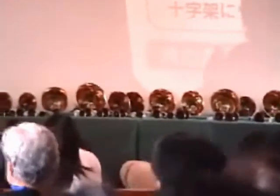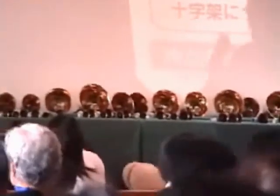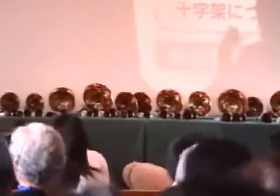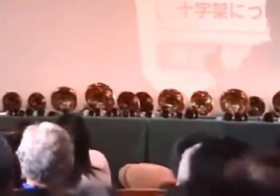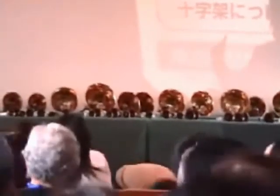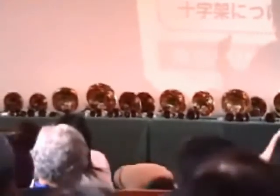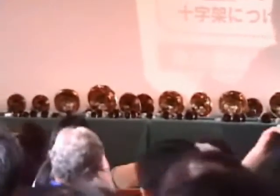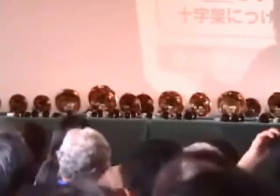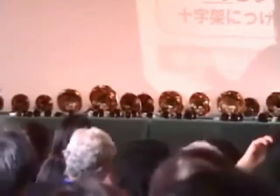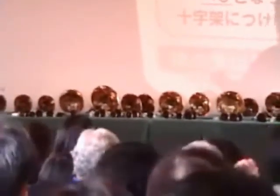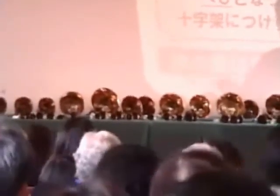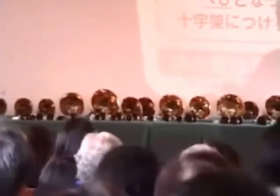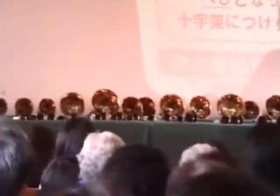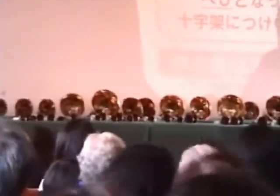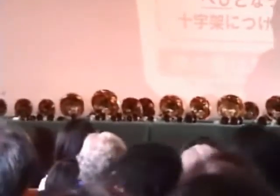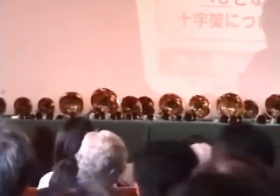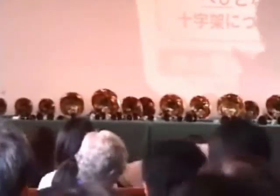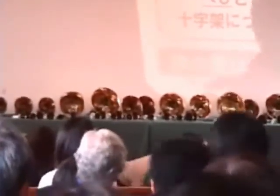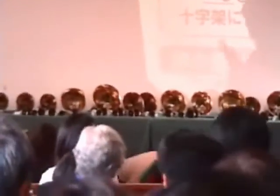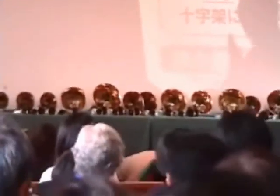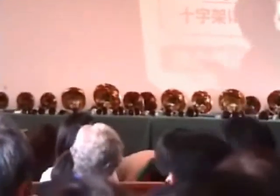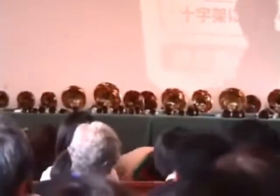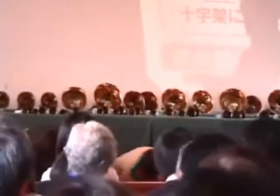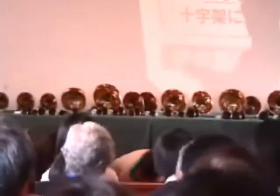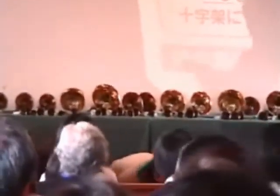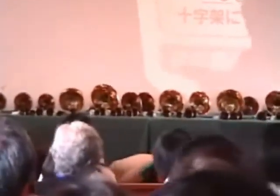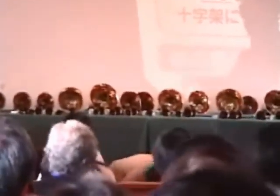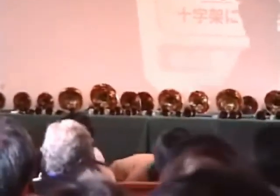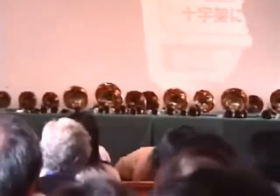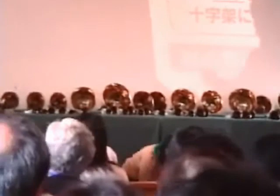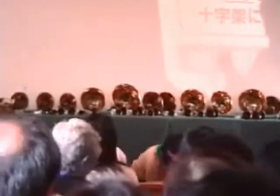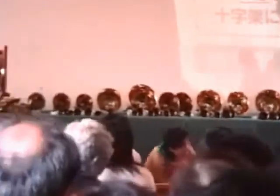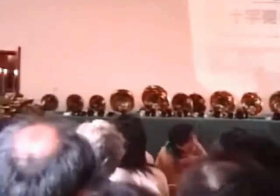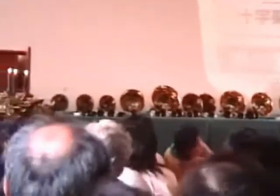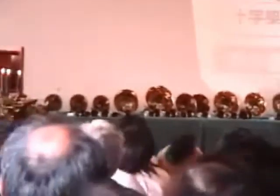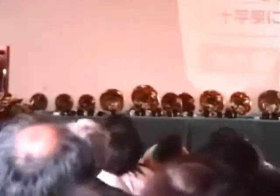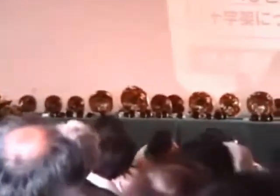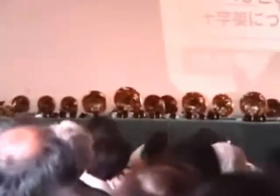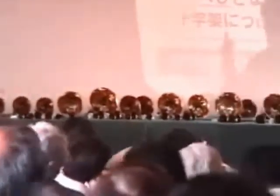らけ、ああ痛い痛い、この蛇はどうしたの、